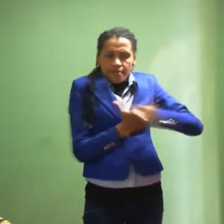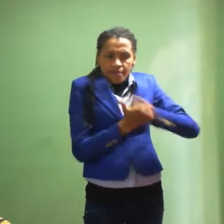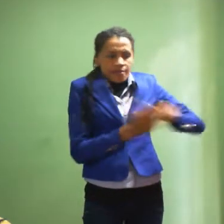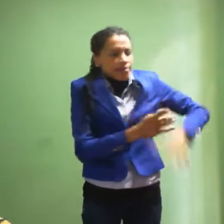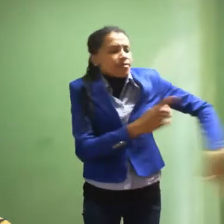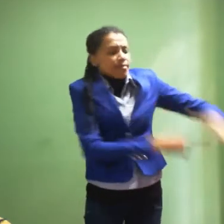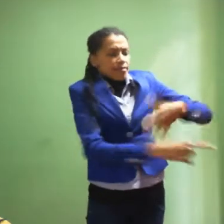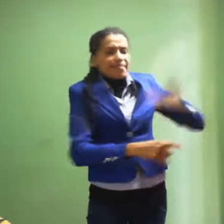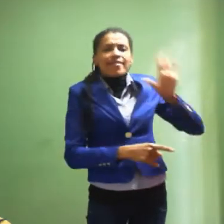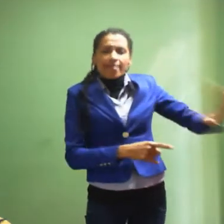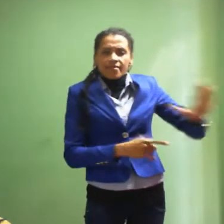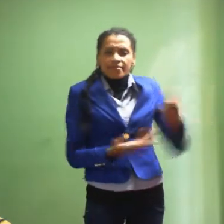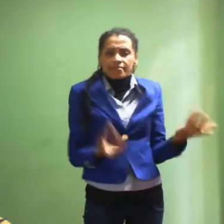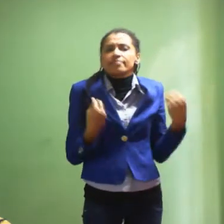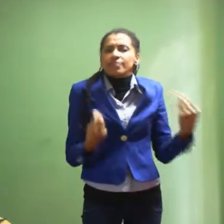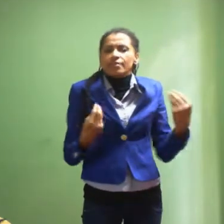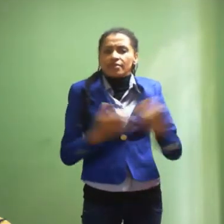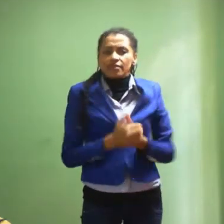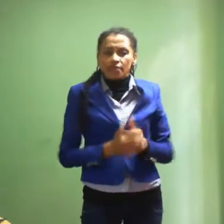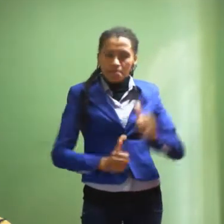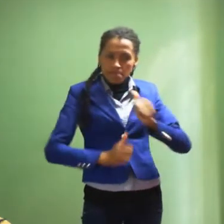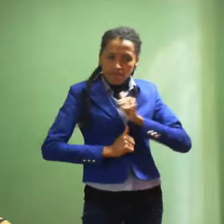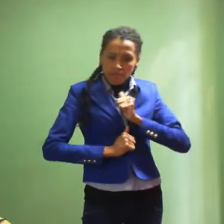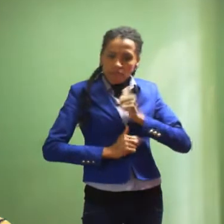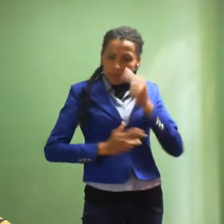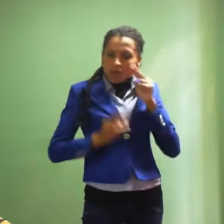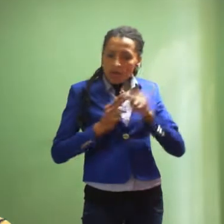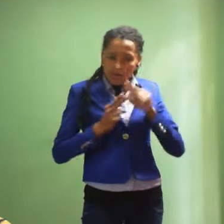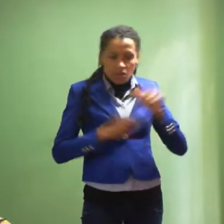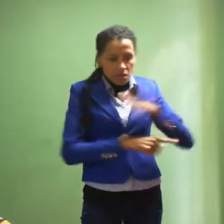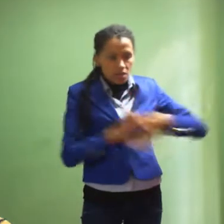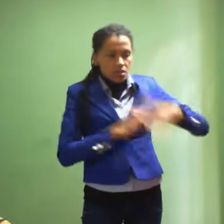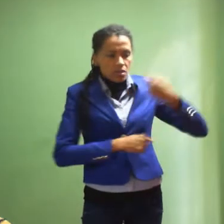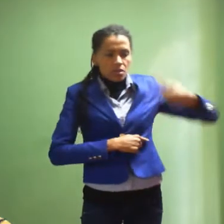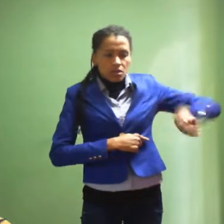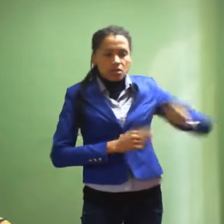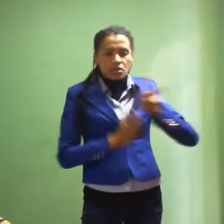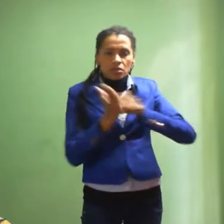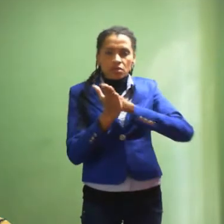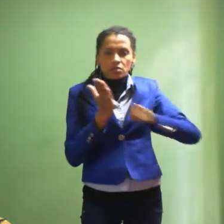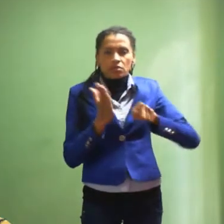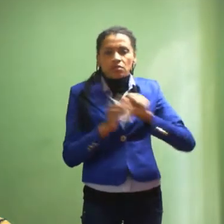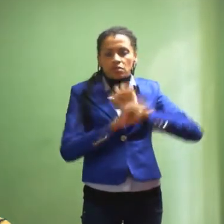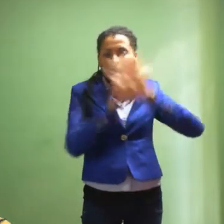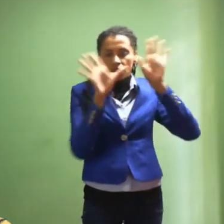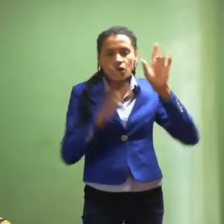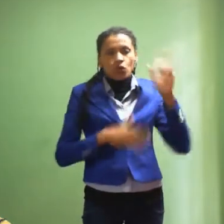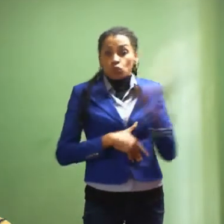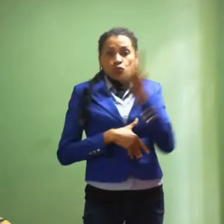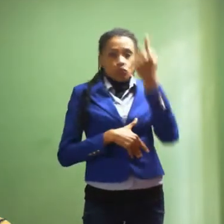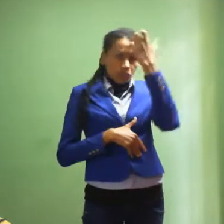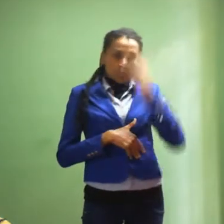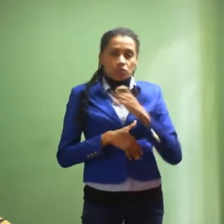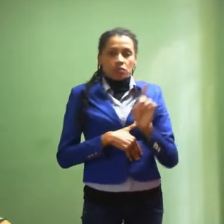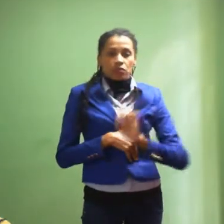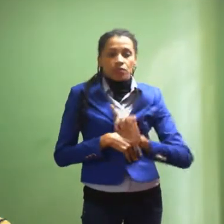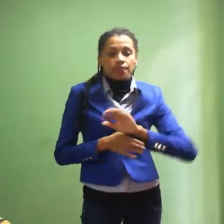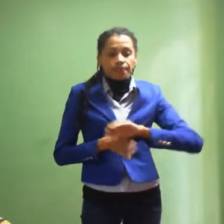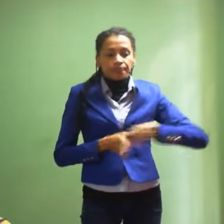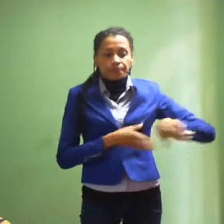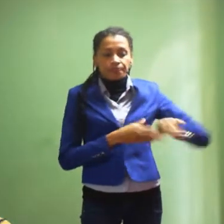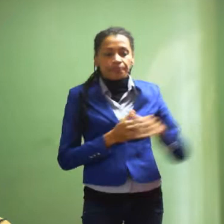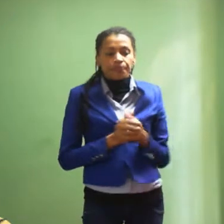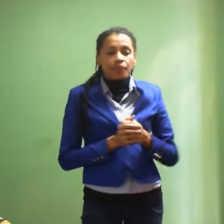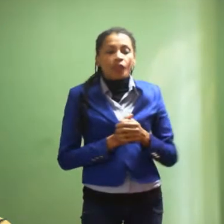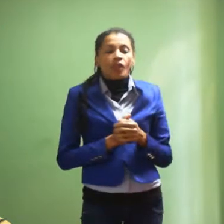contextualizado y de lo que sea propio y que ellos lo tengan muy claro como proceso. Si vamos a utilizarlo